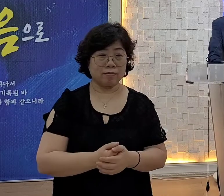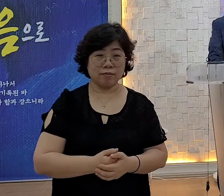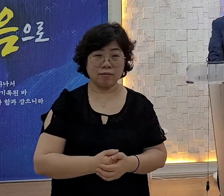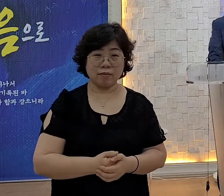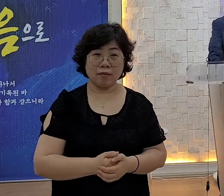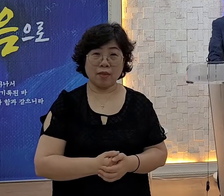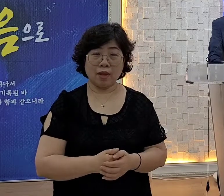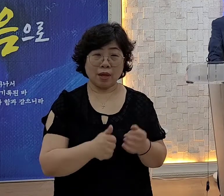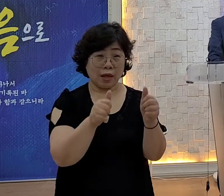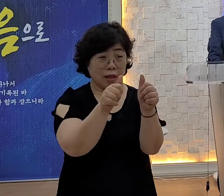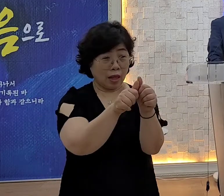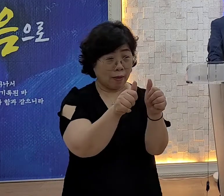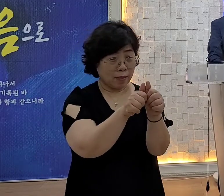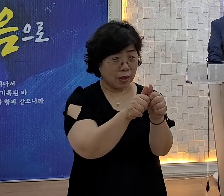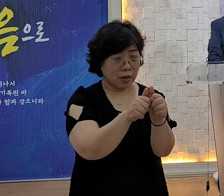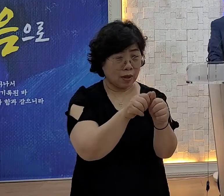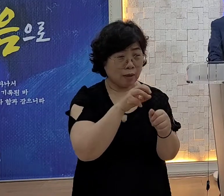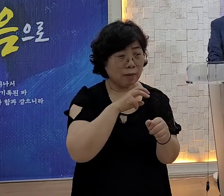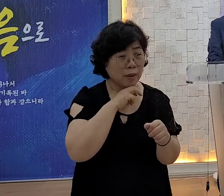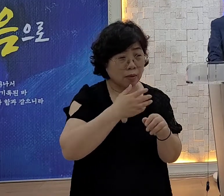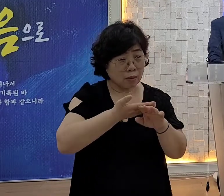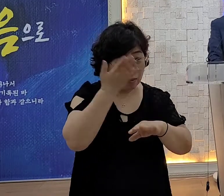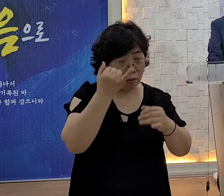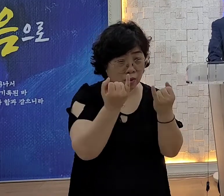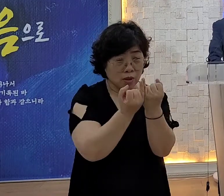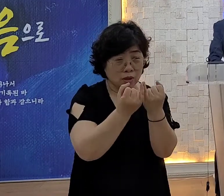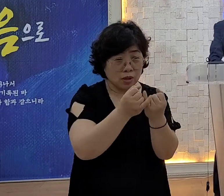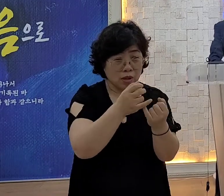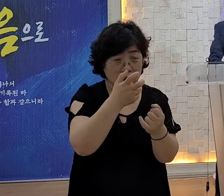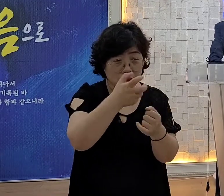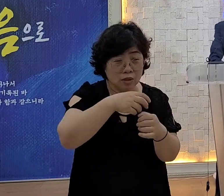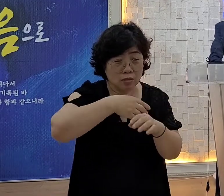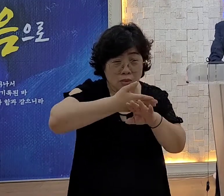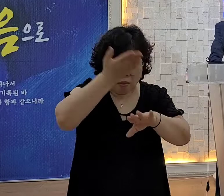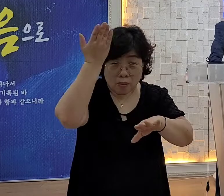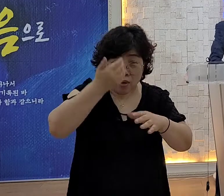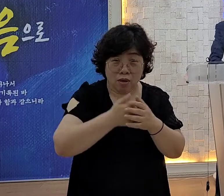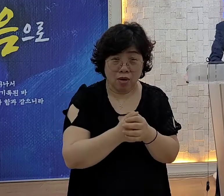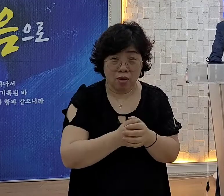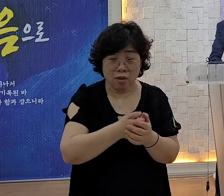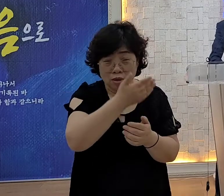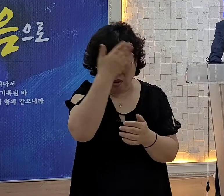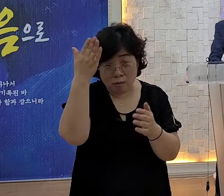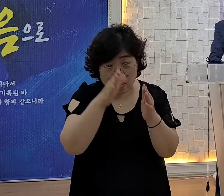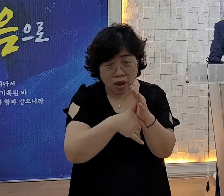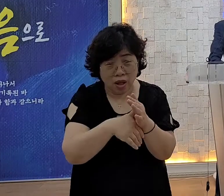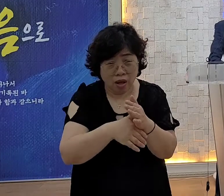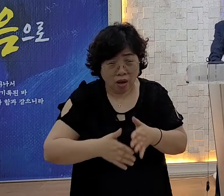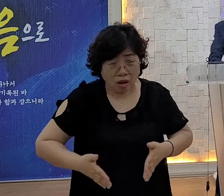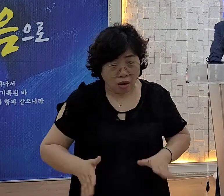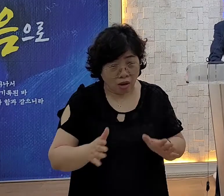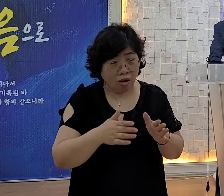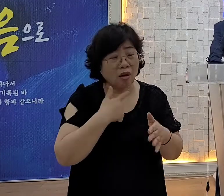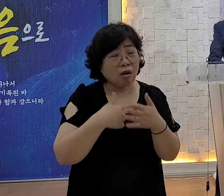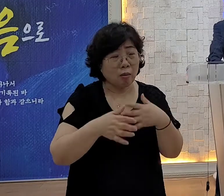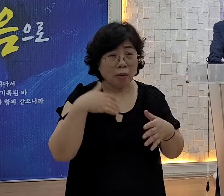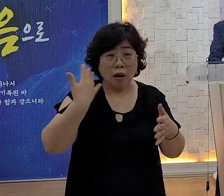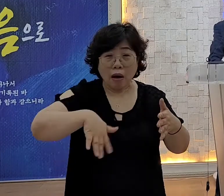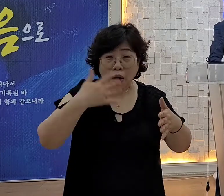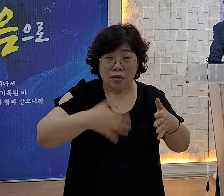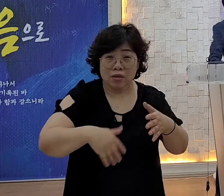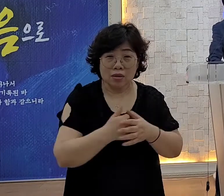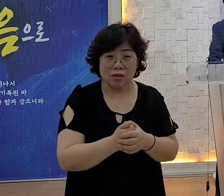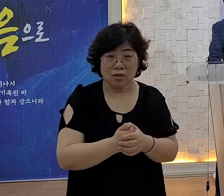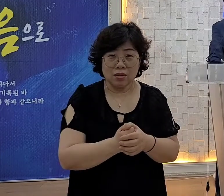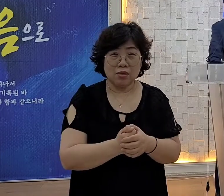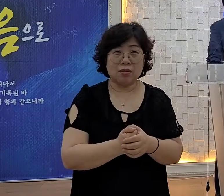그 남자는 80이 넘었고 여자는 70이 넘고 그러면 그 전에 젊을 때 애랑 낳은 경험이 있습니까? 없어요. 이 집은 지금